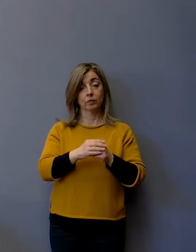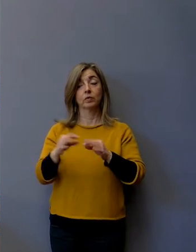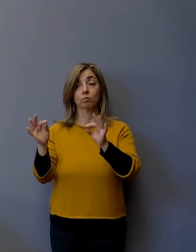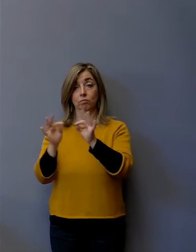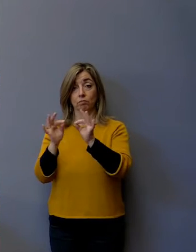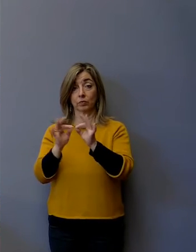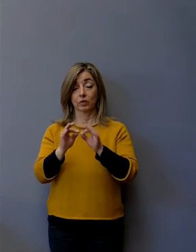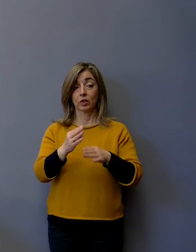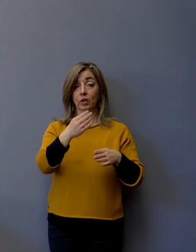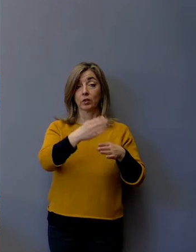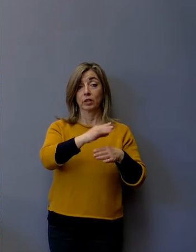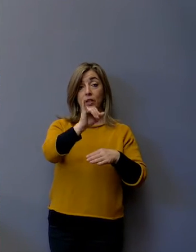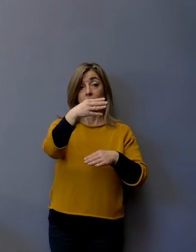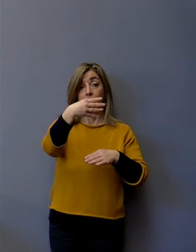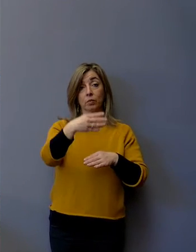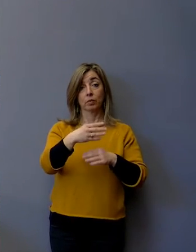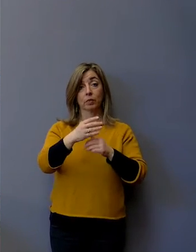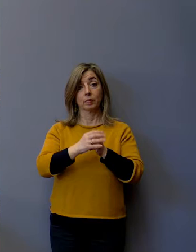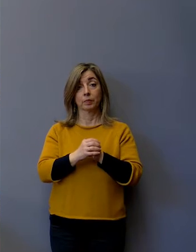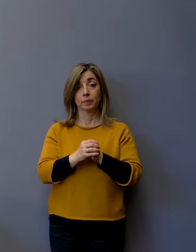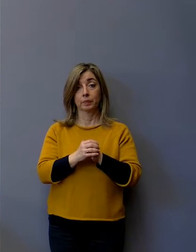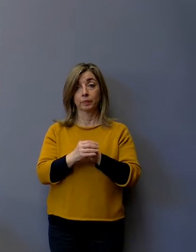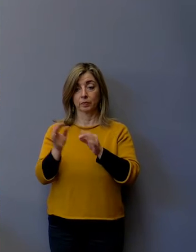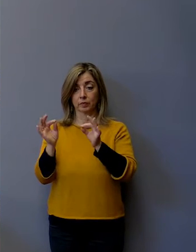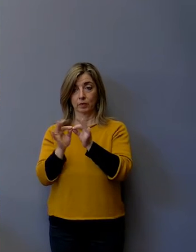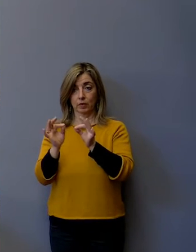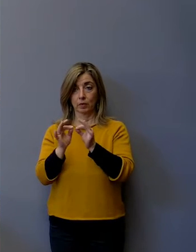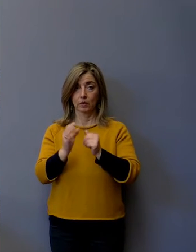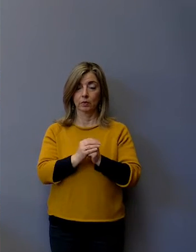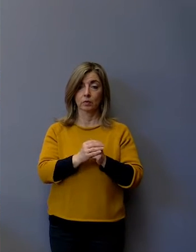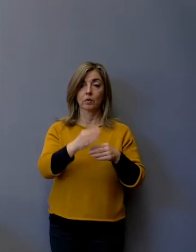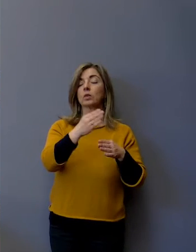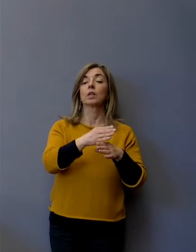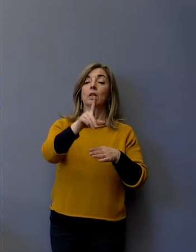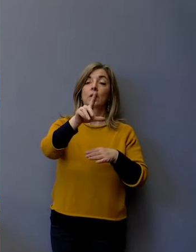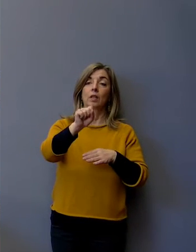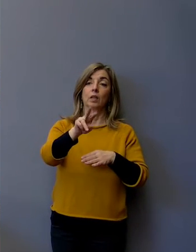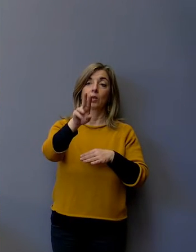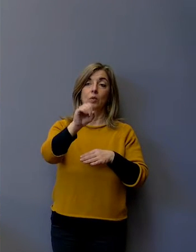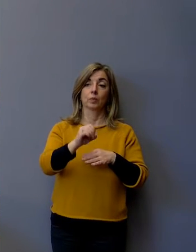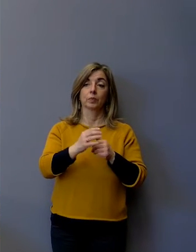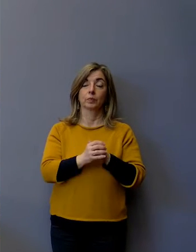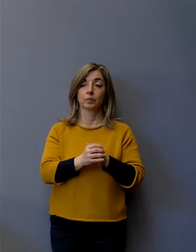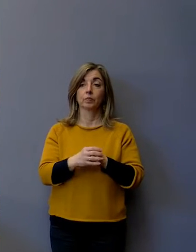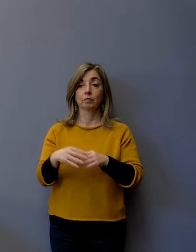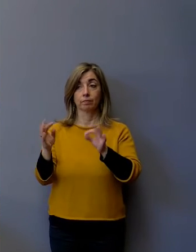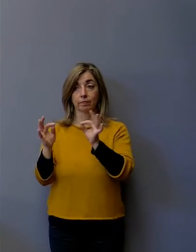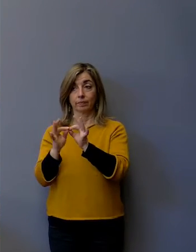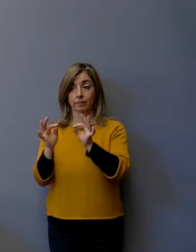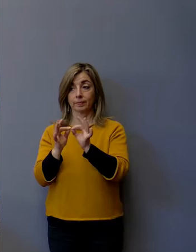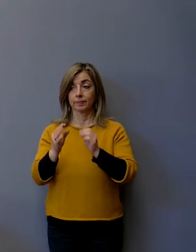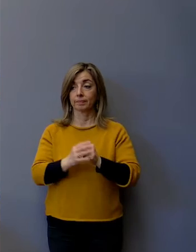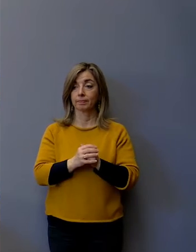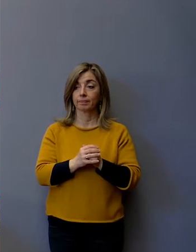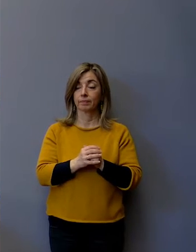consigliere immordino autorevole consigliera lauro ad ore vale